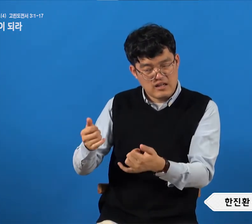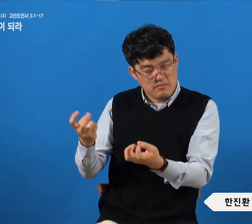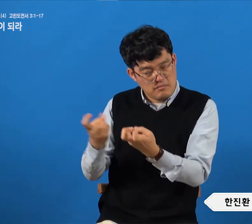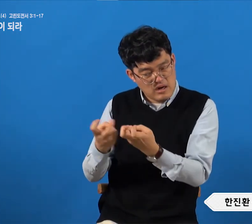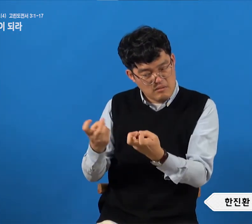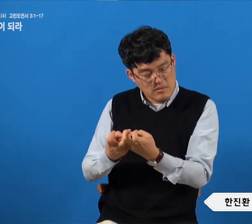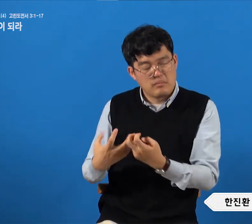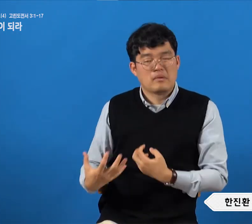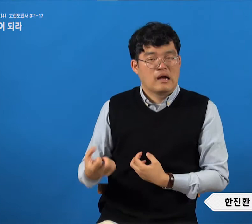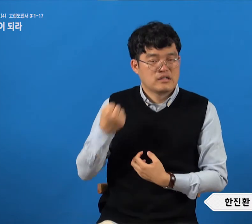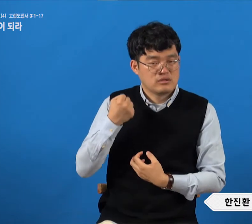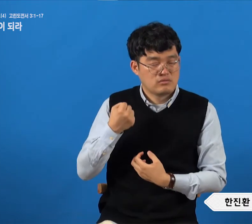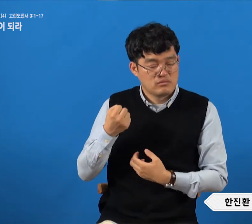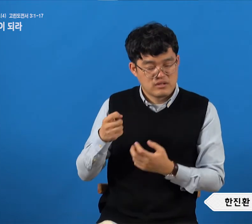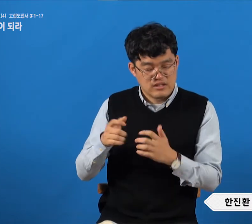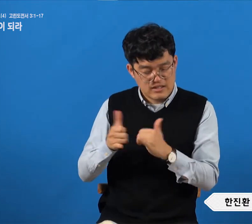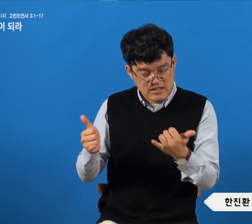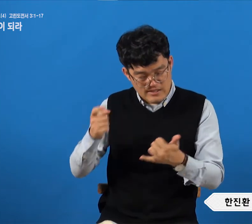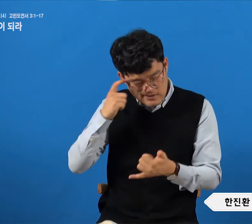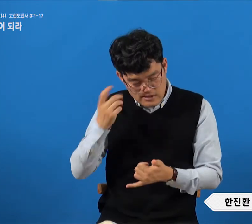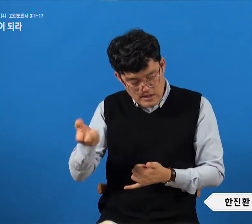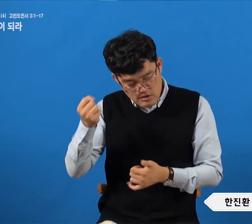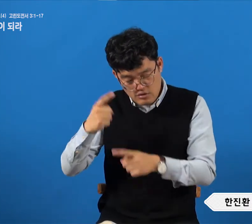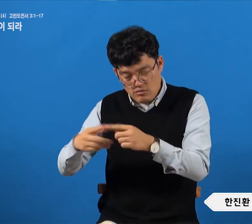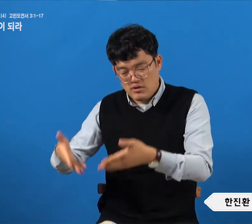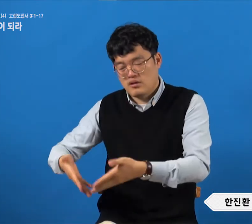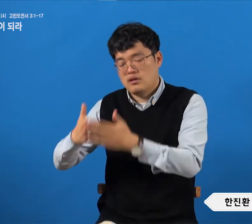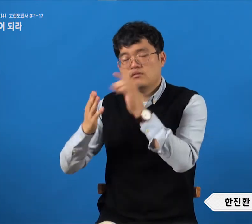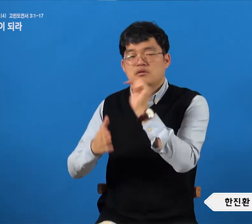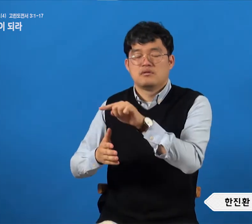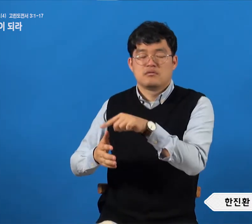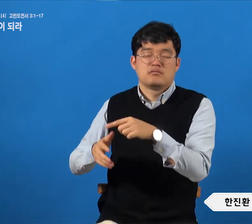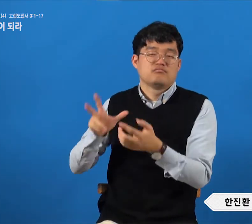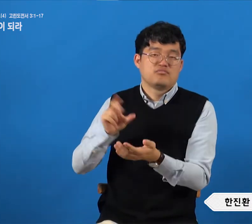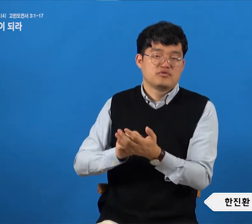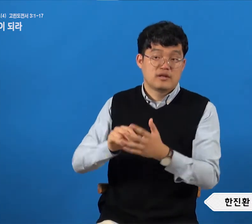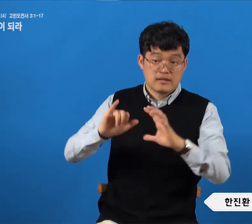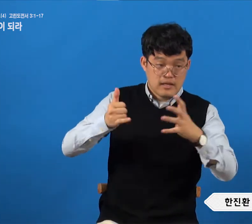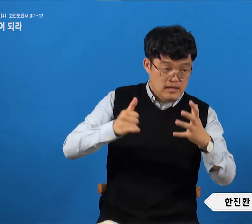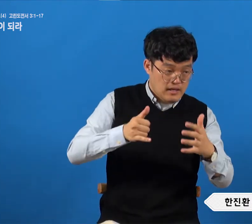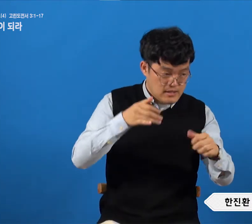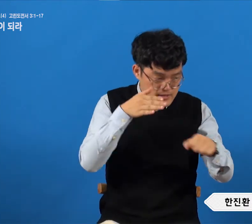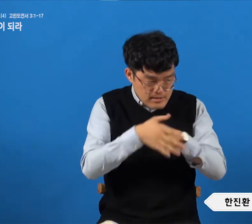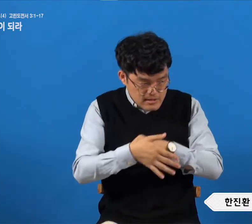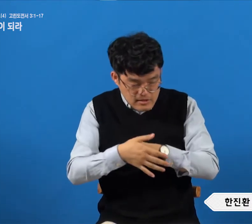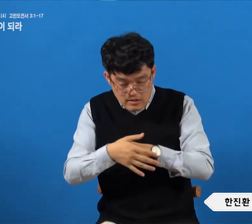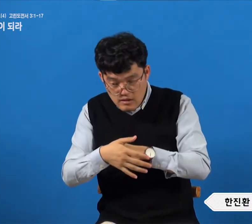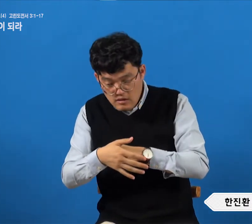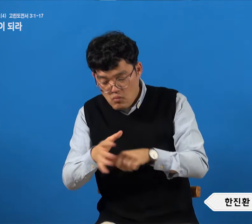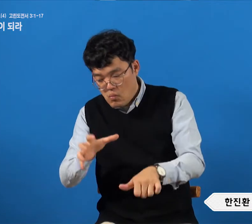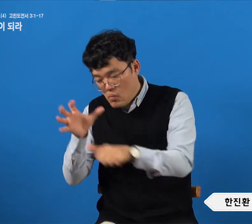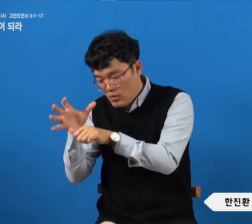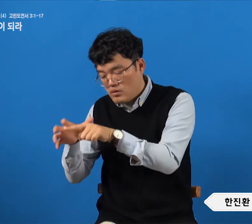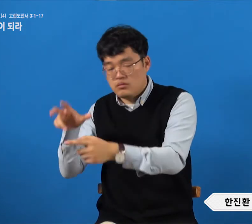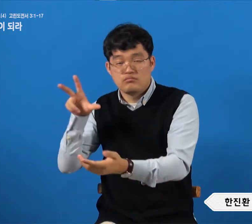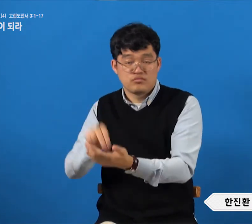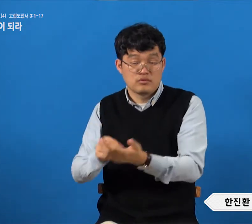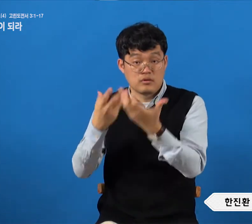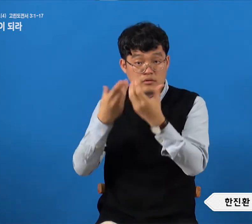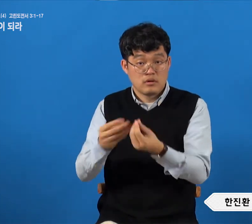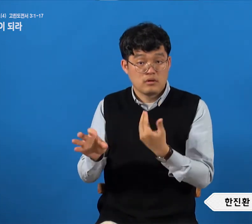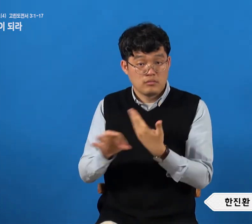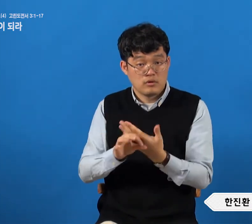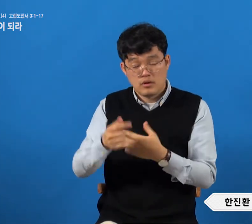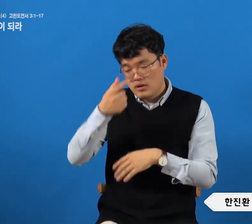인간적인 방법으로 교회를 세워가는 것을 말합니다. 세상적인 방법을 동원하는 것을 말합니다. 예를